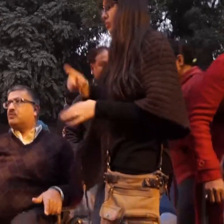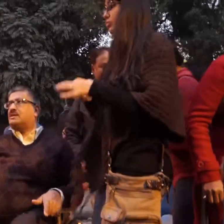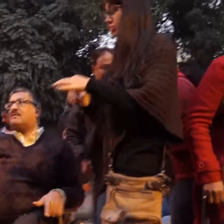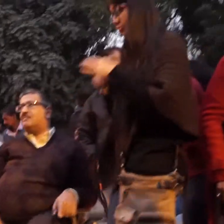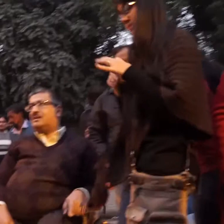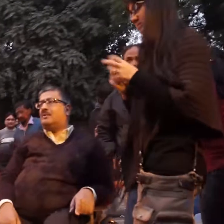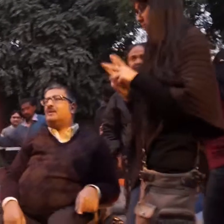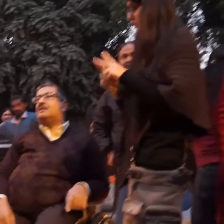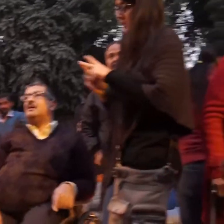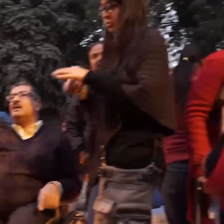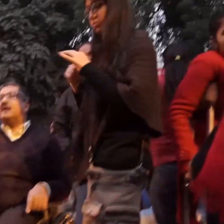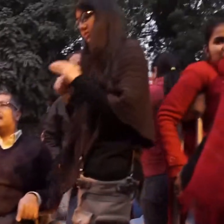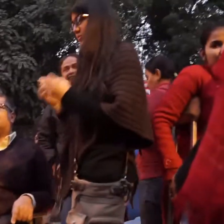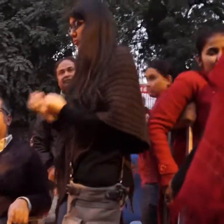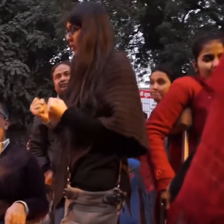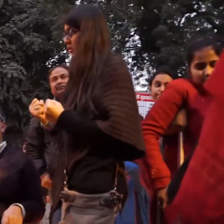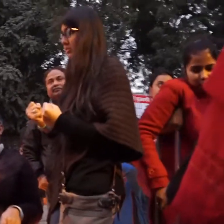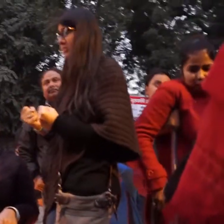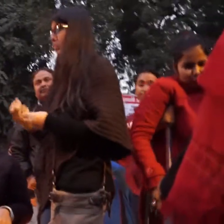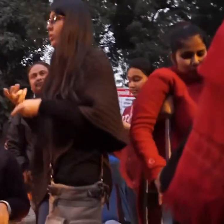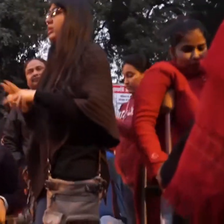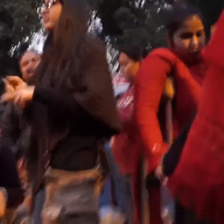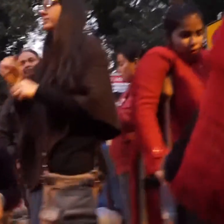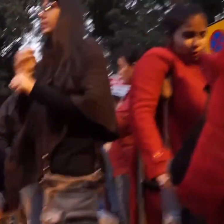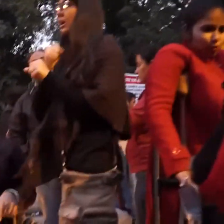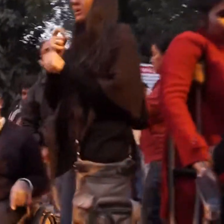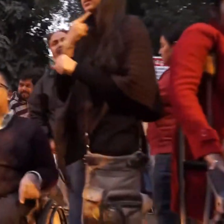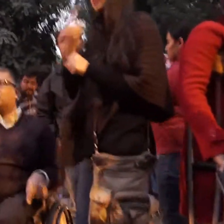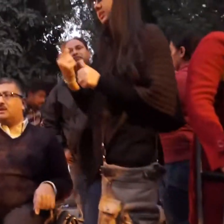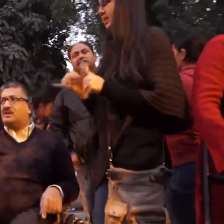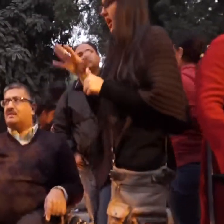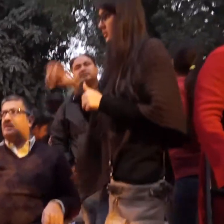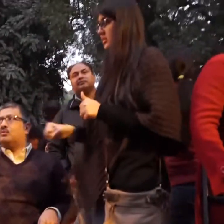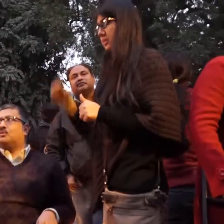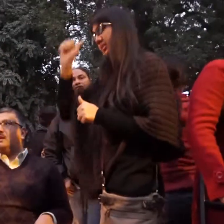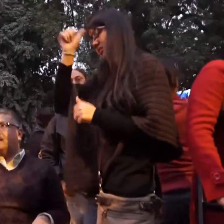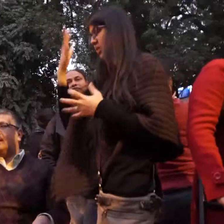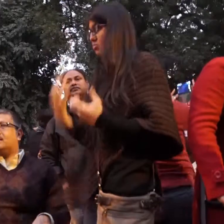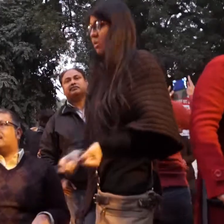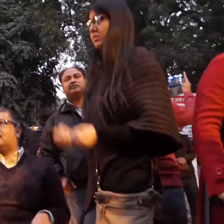सवाल मजबूत है, सवाल में दम है कि अगर एक तरफ सरकार ये कह रही है कि विकलांगजन के लिए